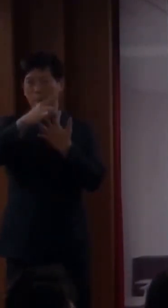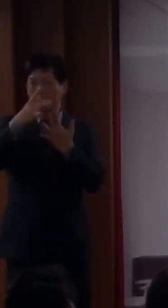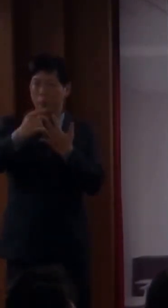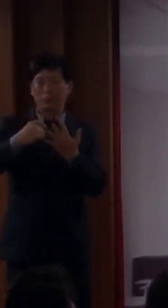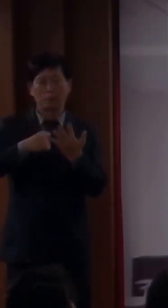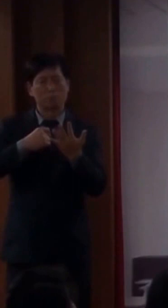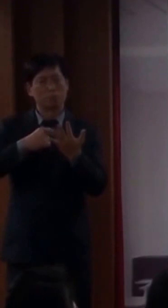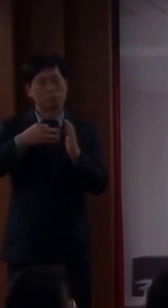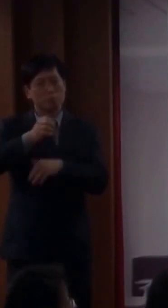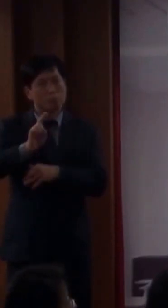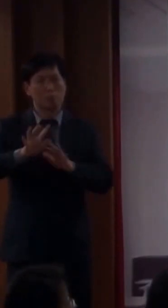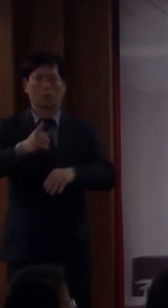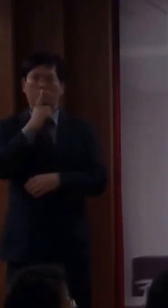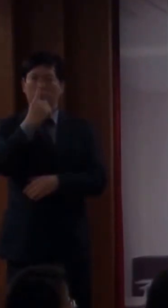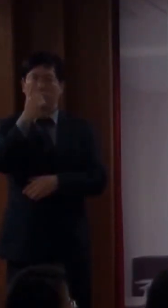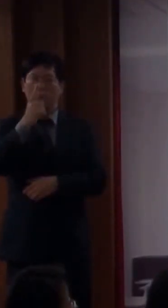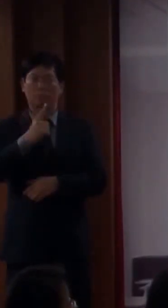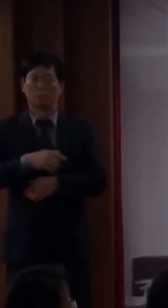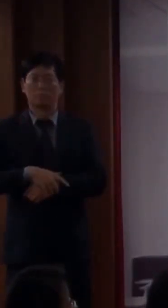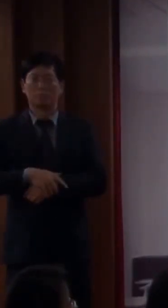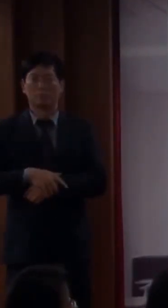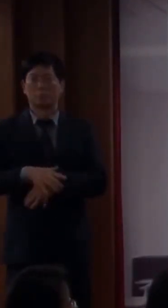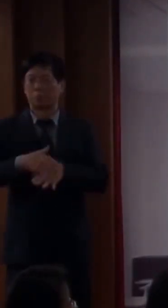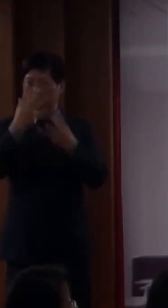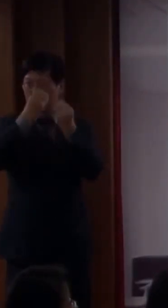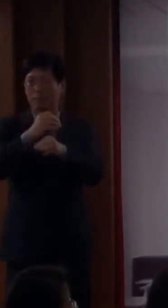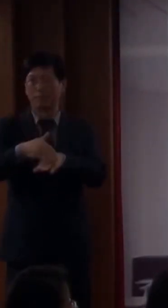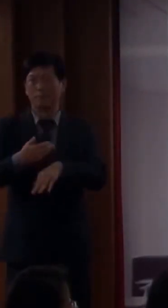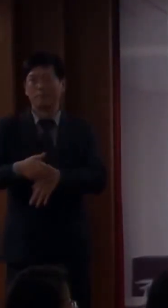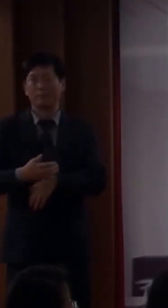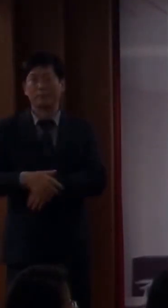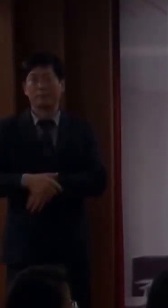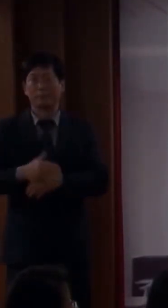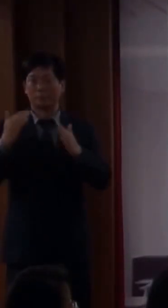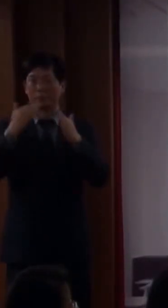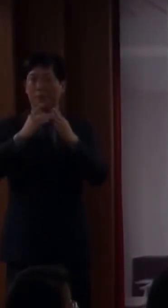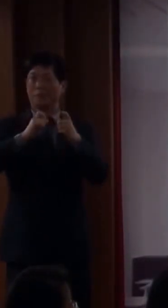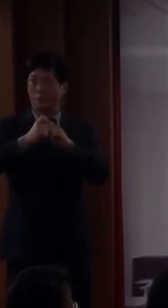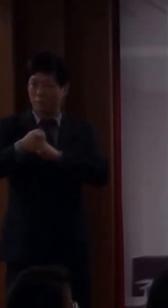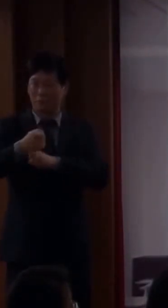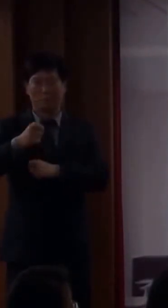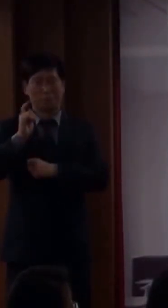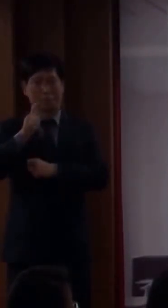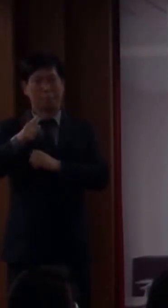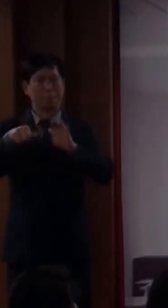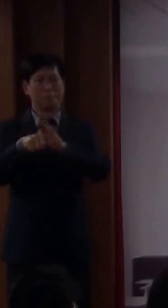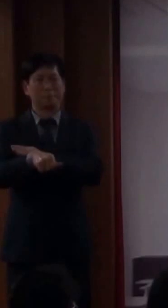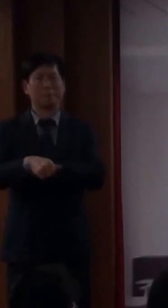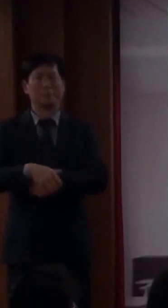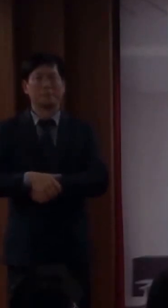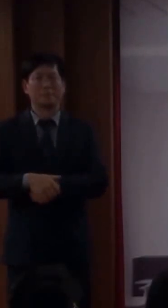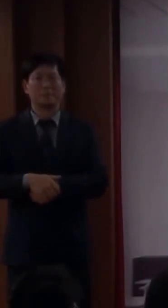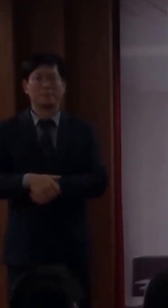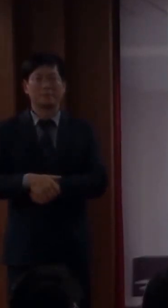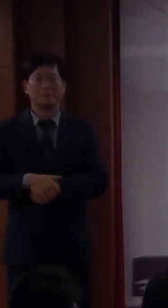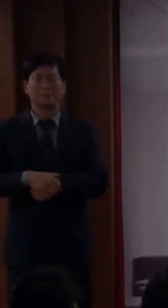费的项目，目前只有一个，好，所以你绝对不会选错的。进入房屋税的这个选项项目，进去之后呢，首先我们要